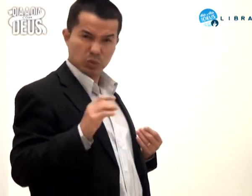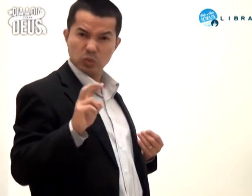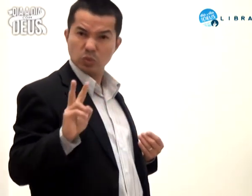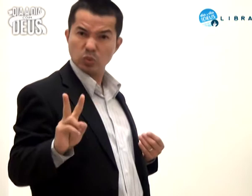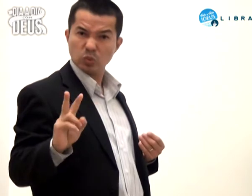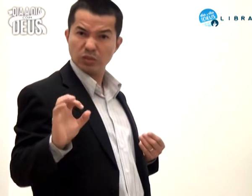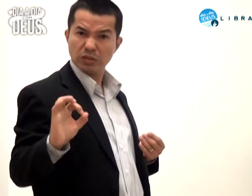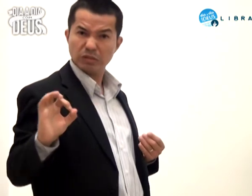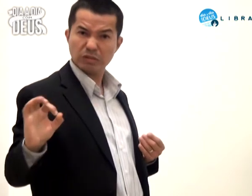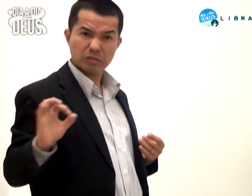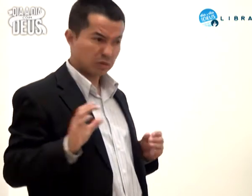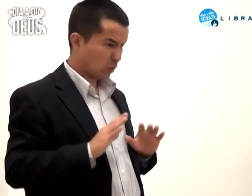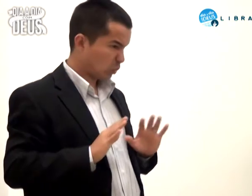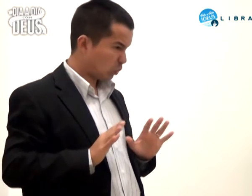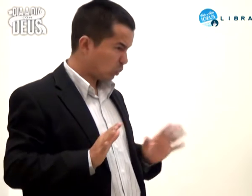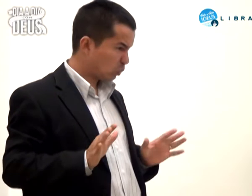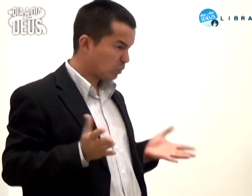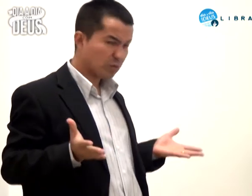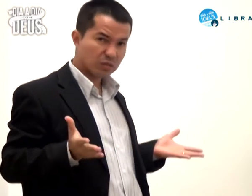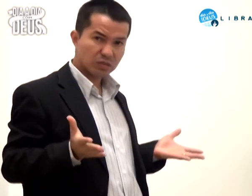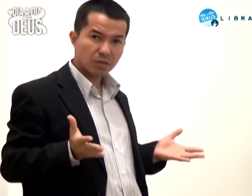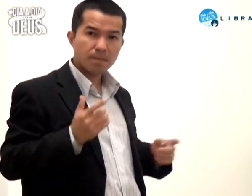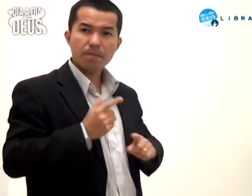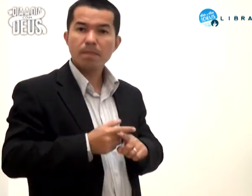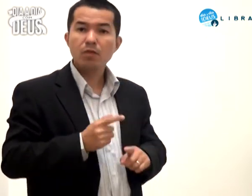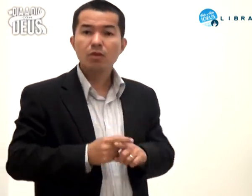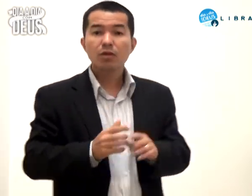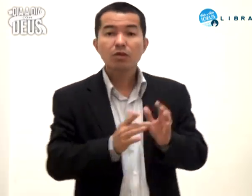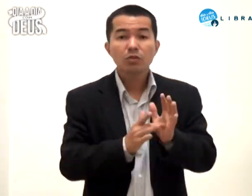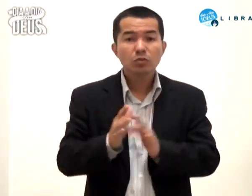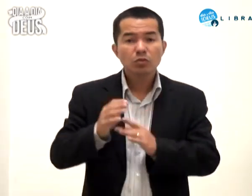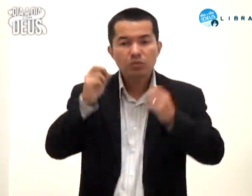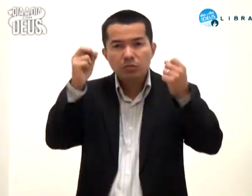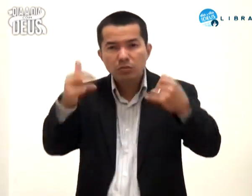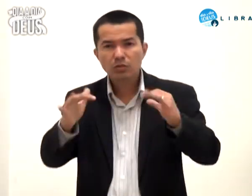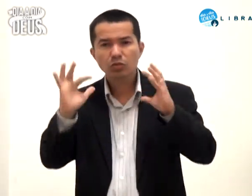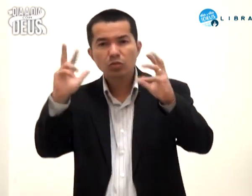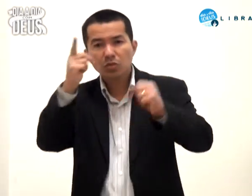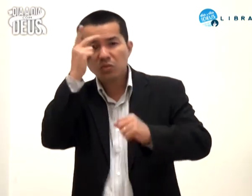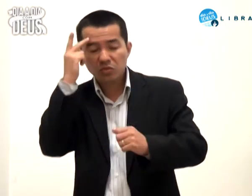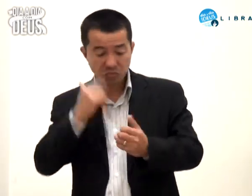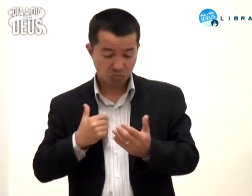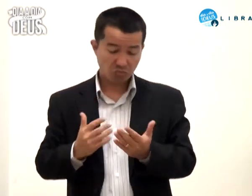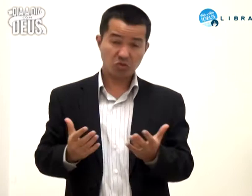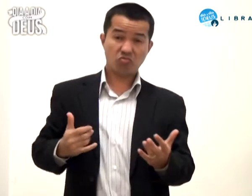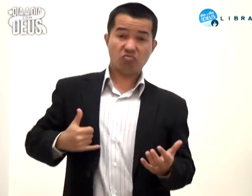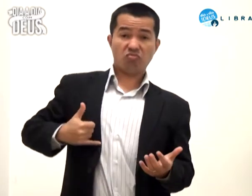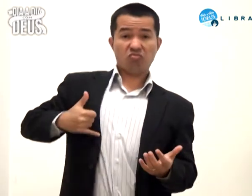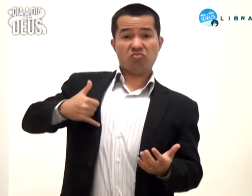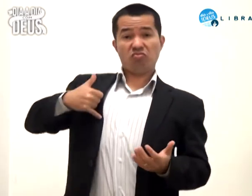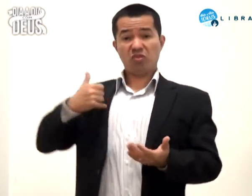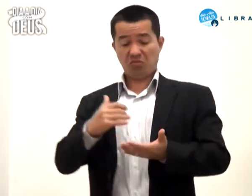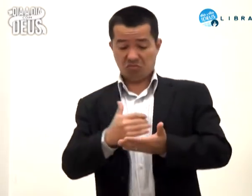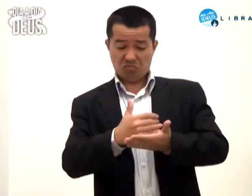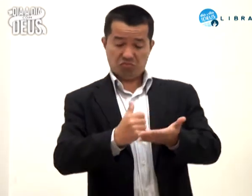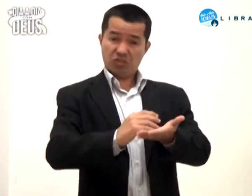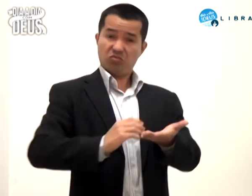todo mundo ficou dizendo: mas como? De que jeito? Porque todo mundo estava dando uma oferta do que estava